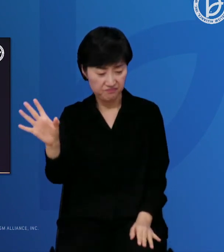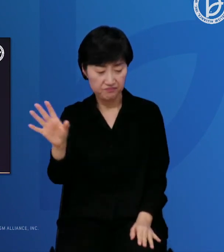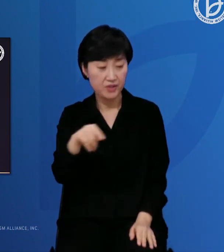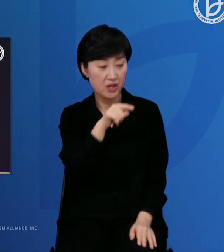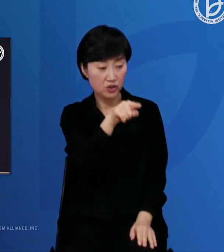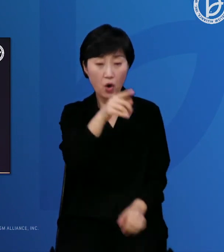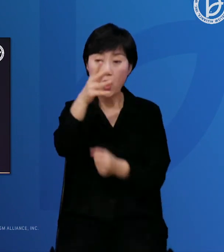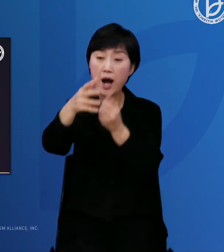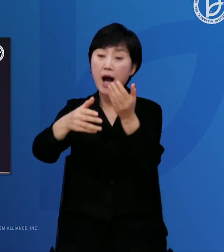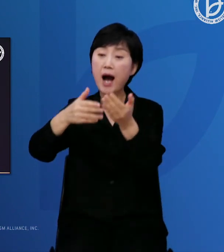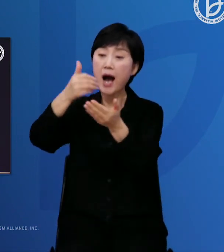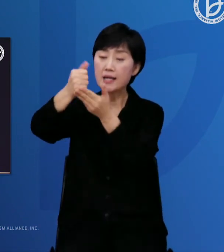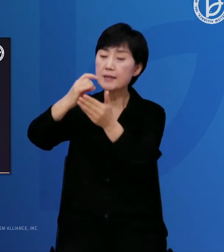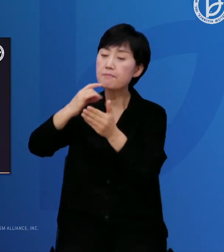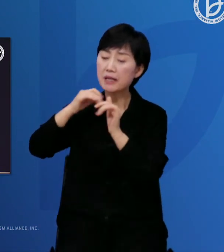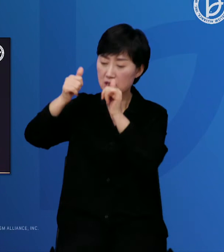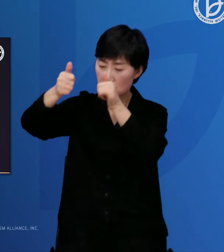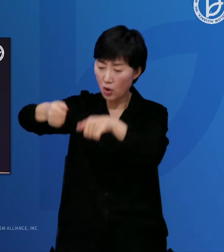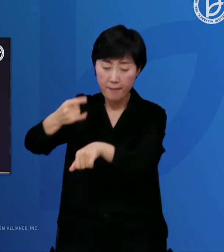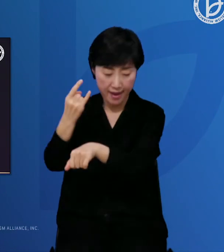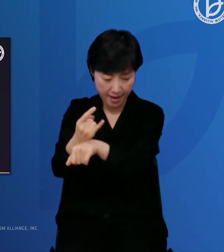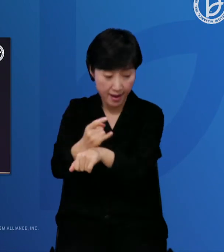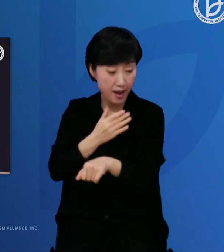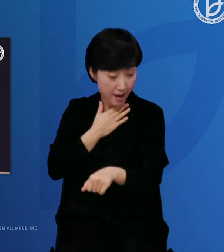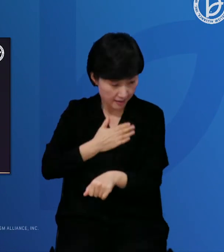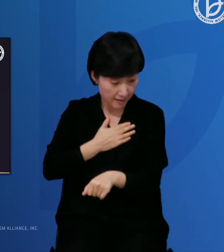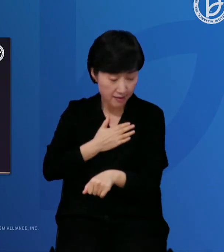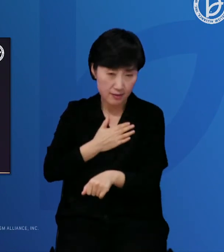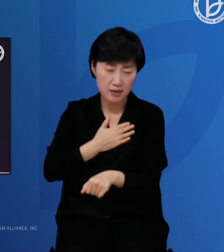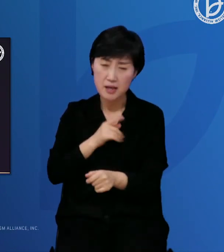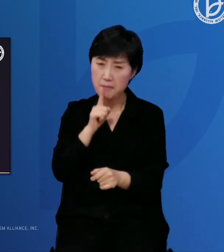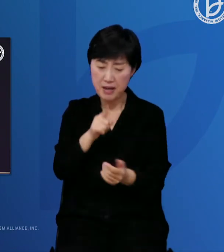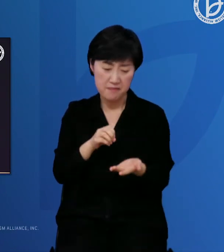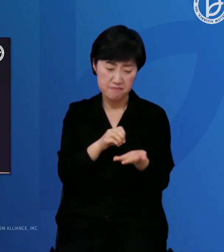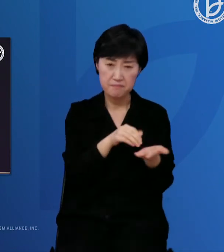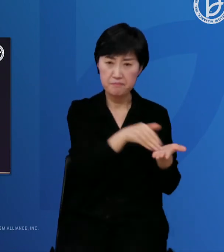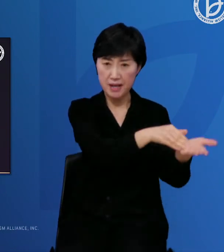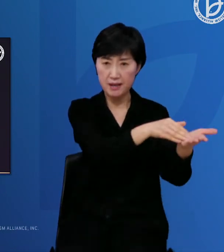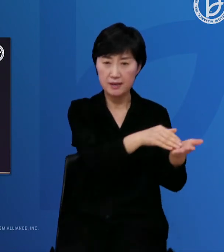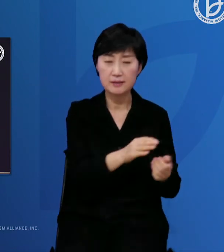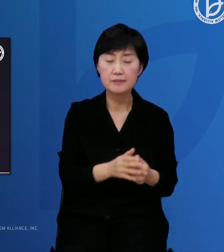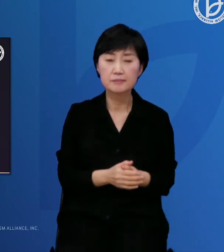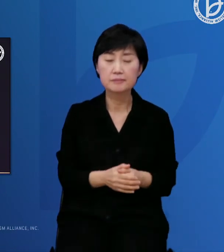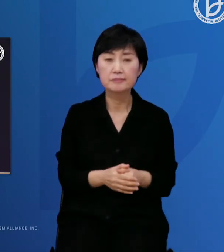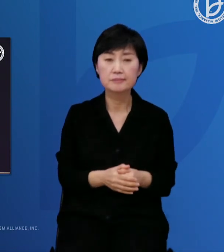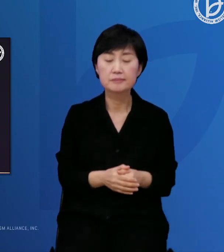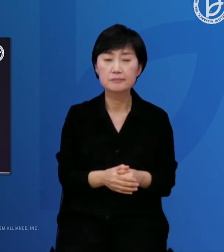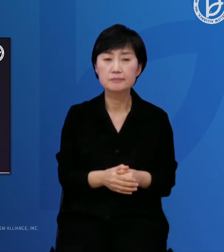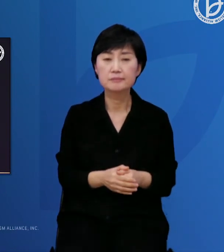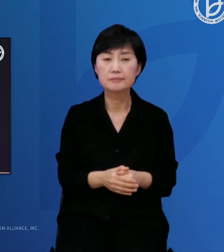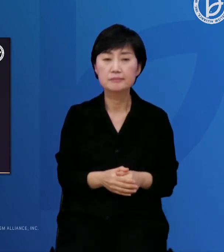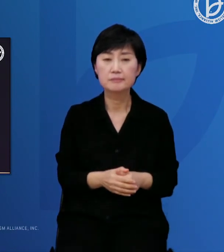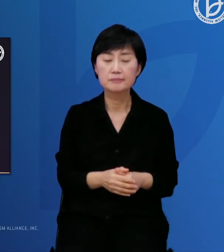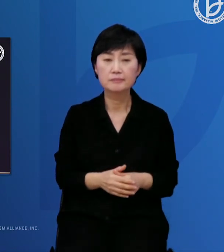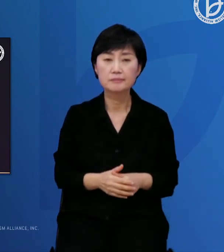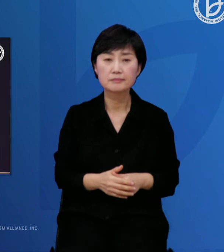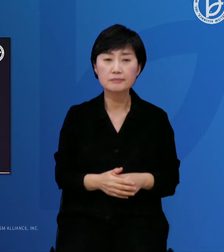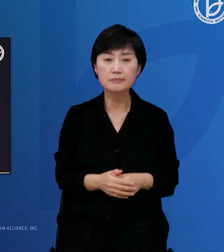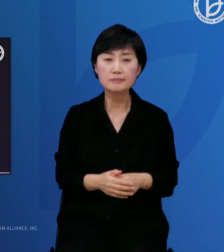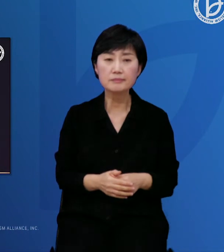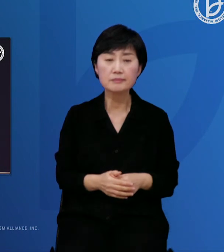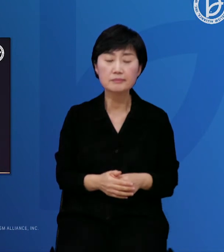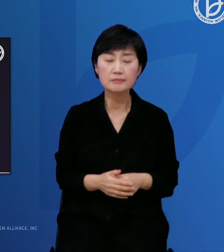너희 하나님께만 경배하라 하였느니라. And again, Jesus says very firmly, you shall worship the Lord your God, and him only shall you